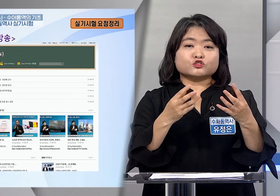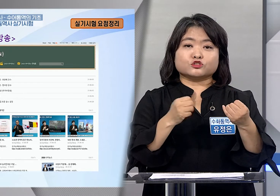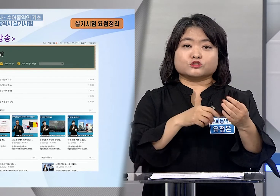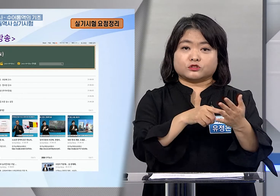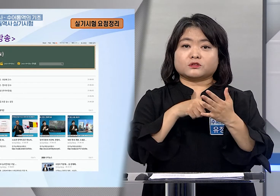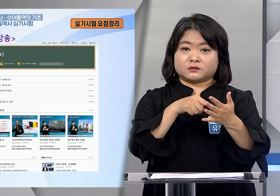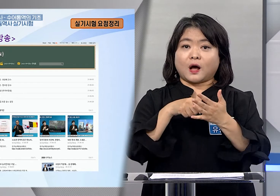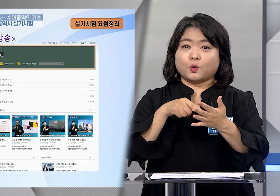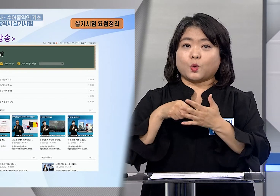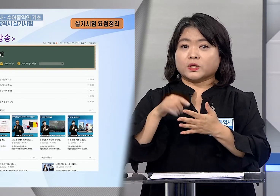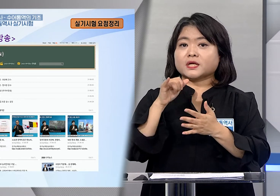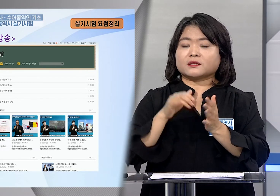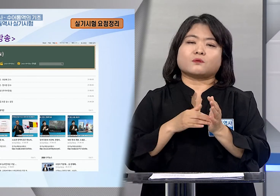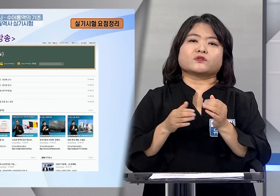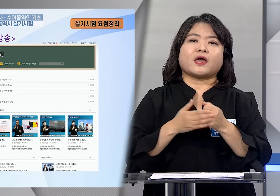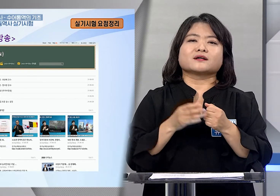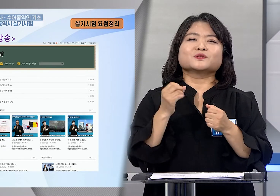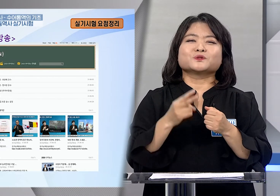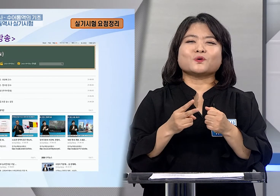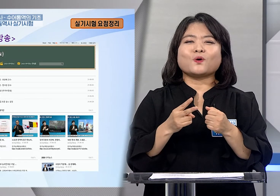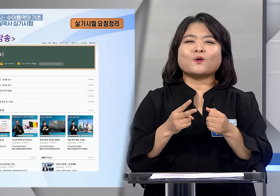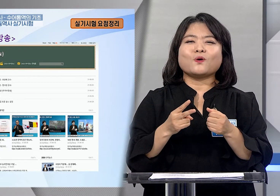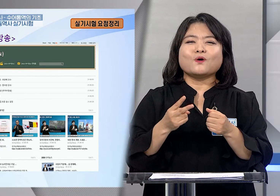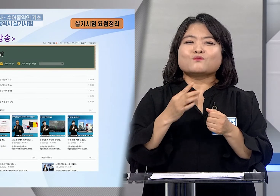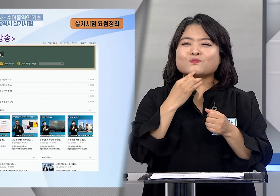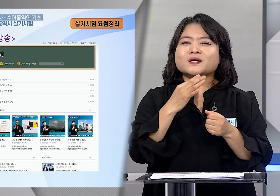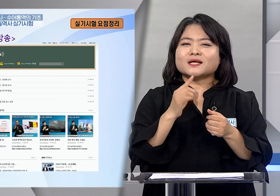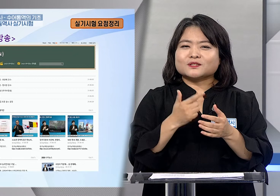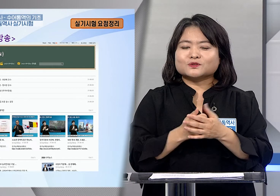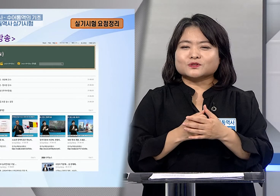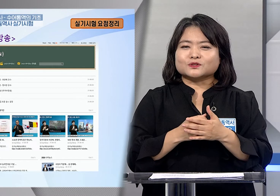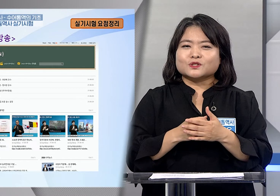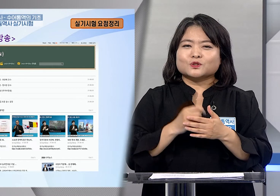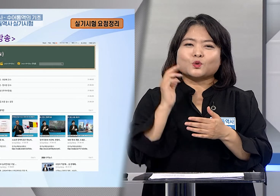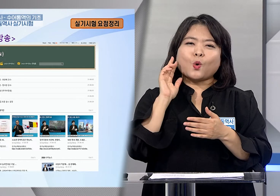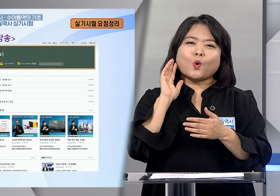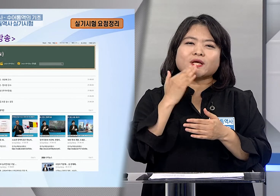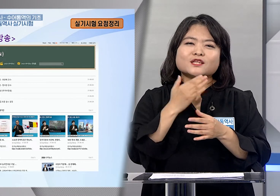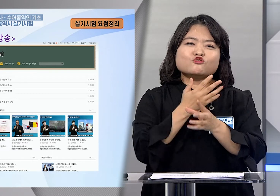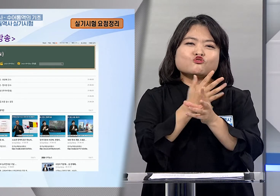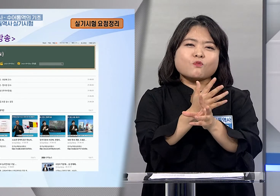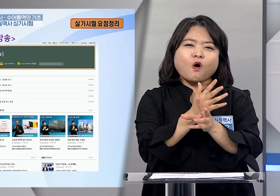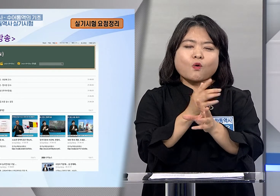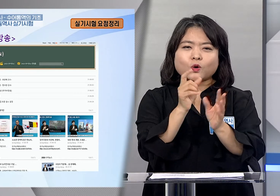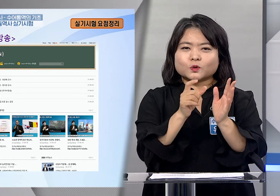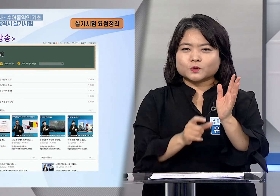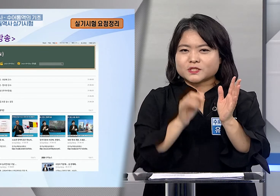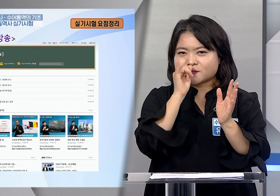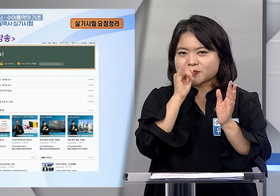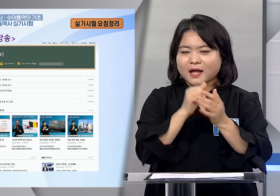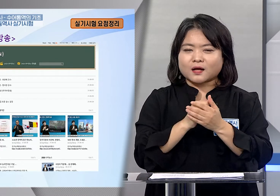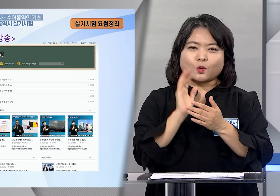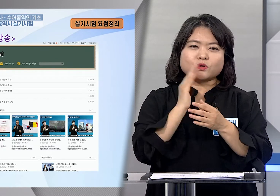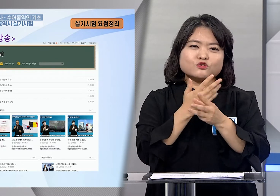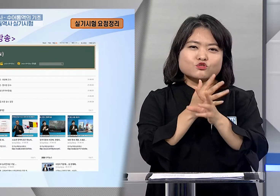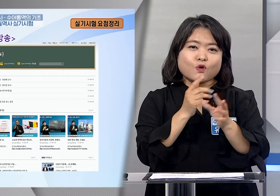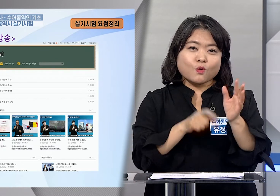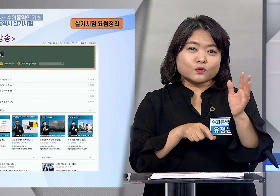아주 나오고 있기 때문에 그리고 또 뿐만 아니고 농인 유머 코너도 있습니다. 농인 유머 코너에